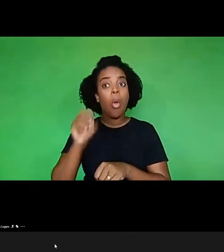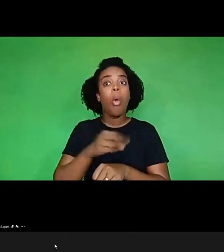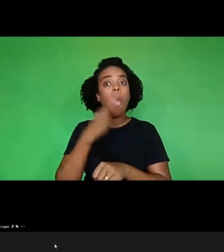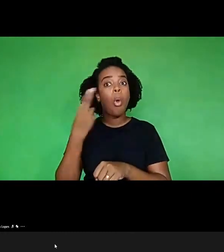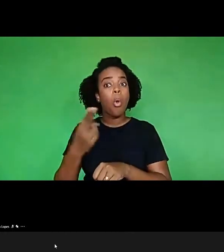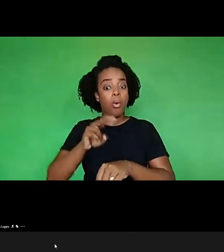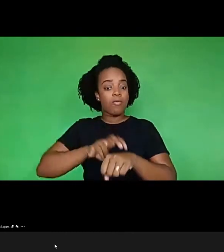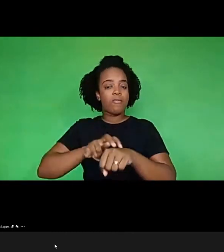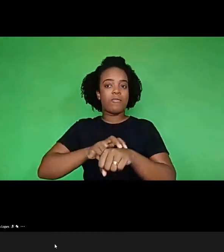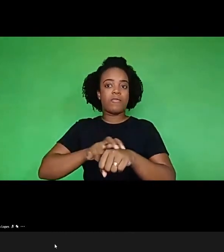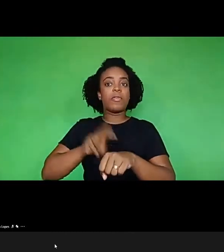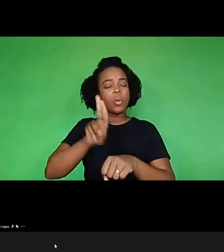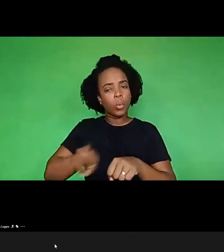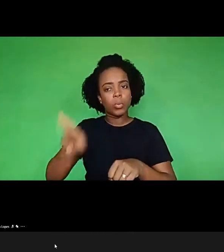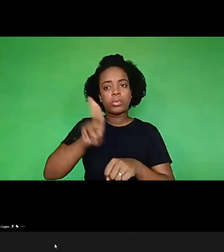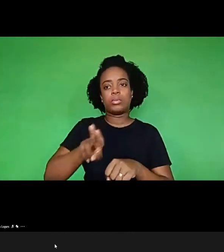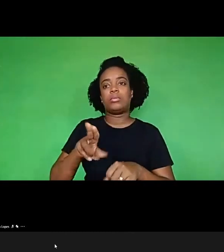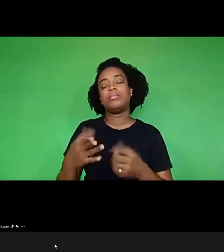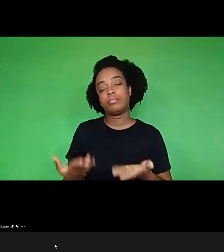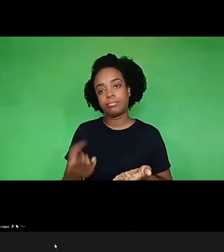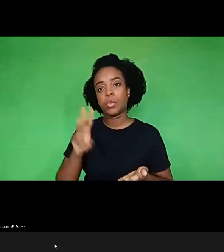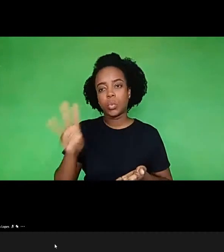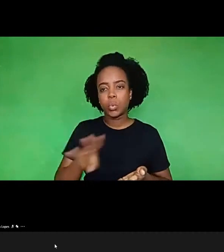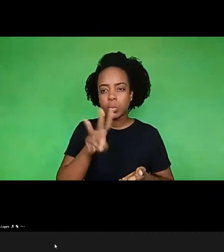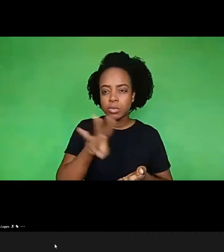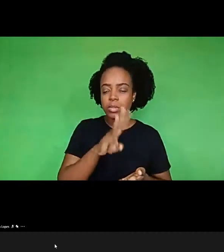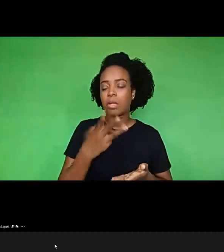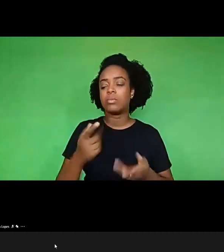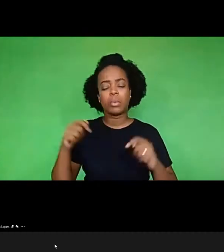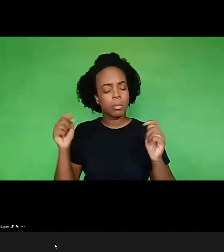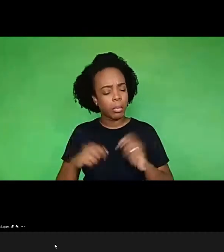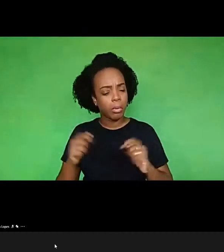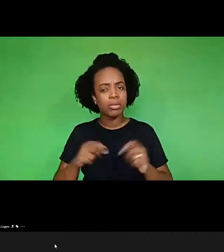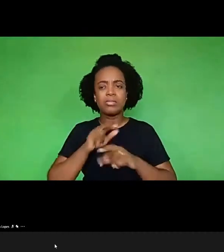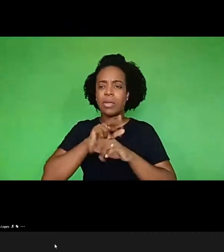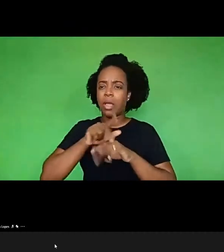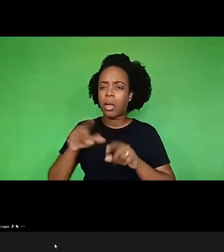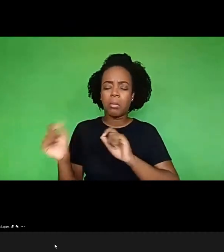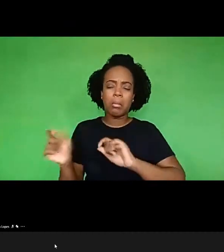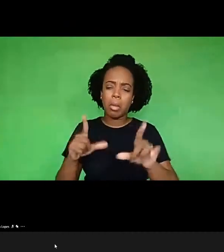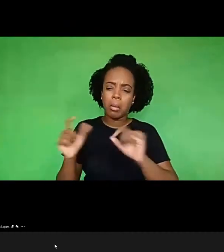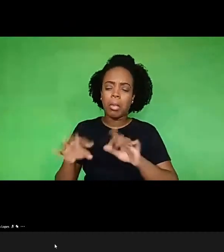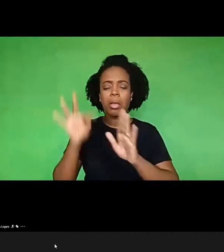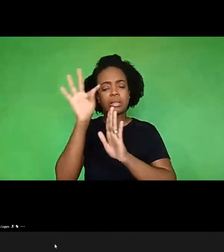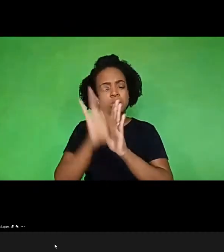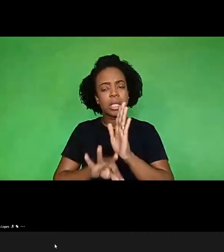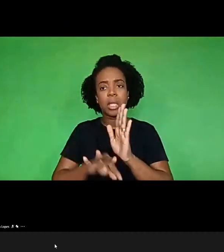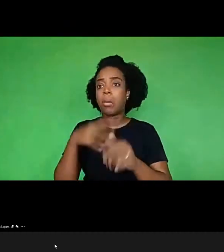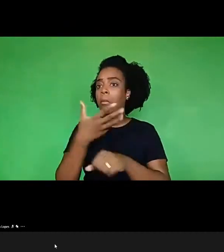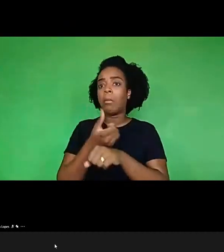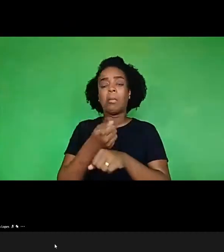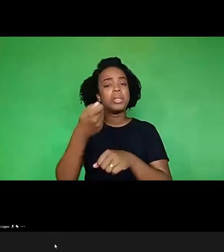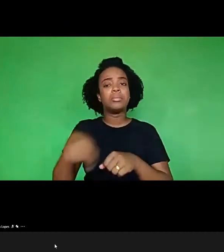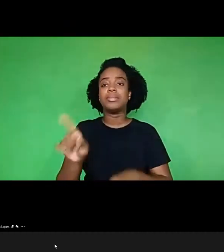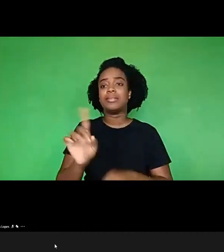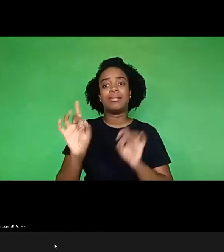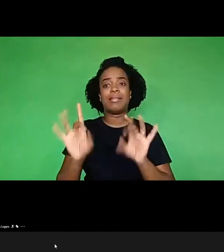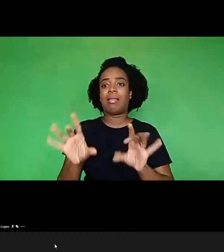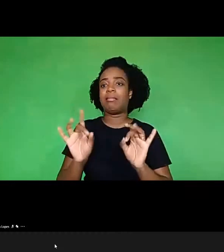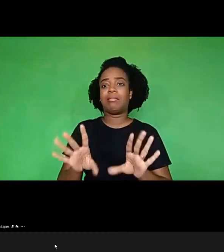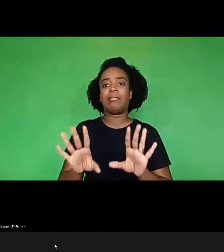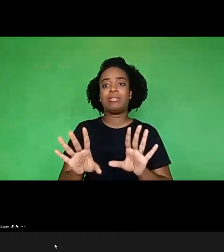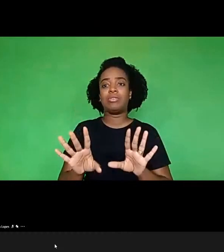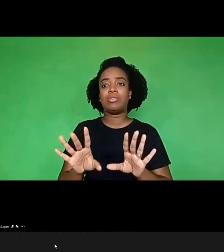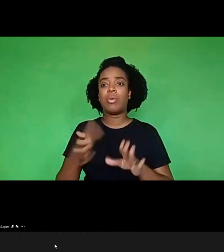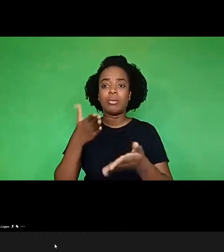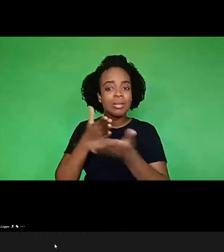internet, você consegue clicar lá, escolher o Word, o Excel, o PowerPoint, tudo online, sem ter que instalar nada, ou você também pode instalar utilizando